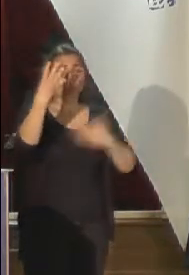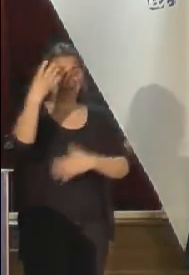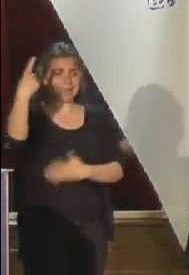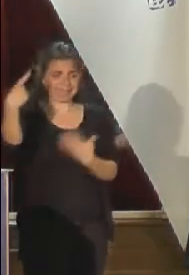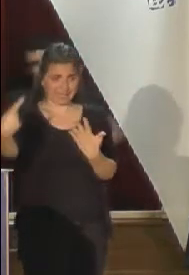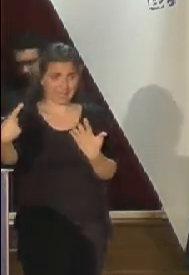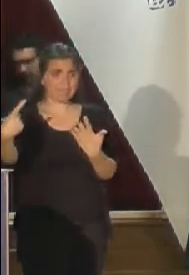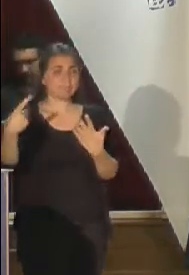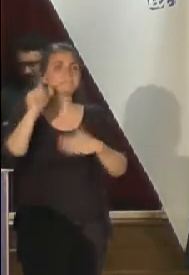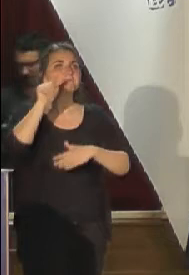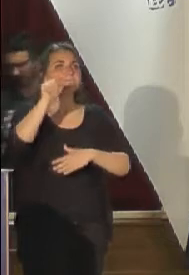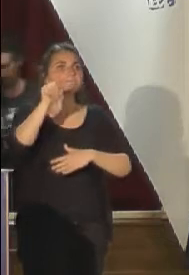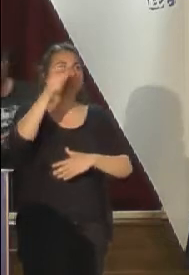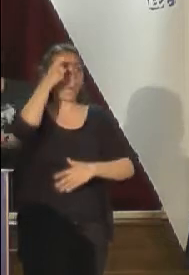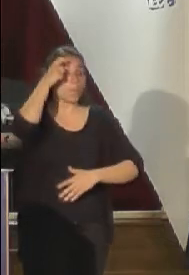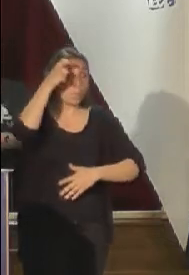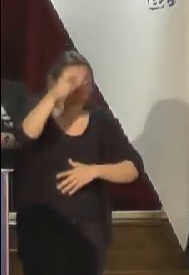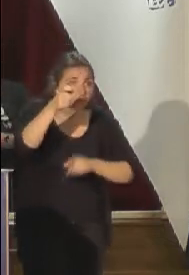ese pobo